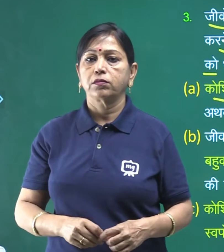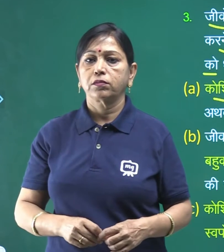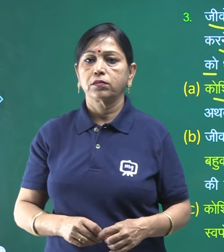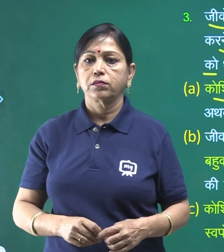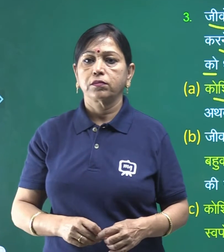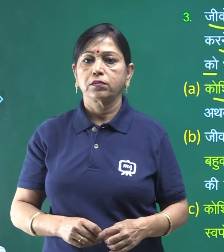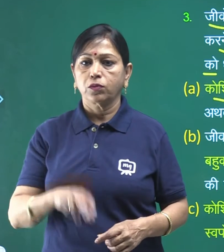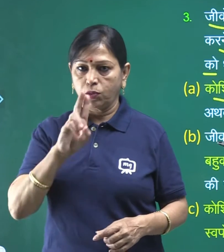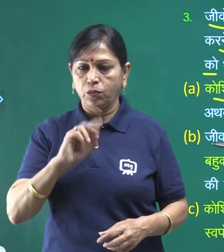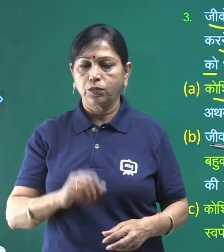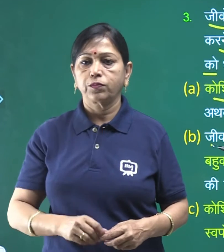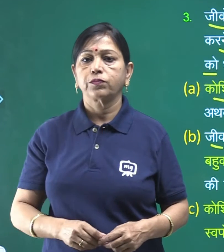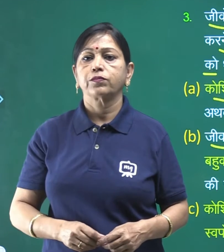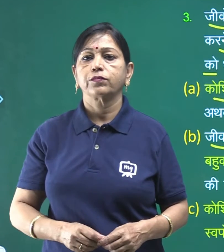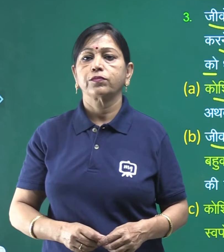2.